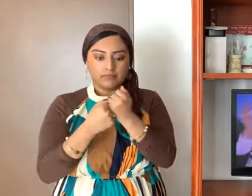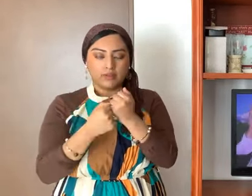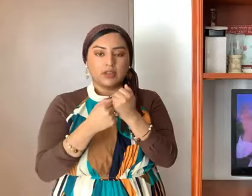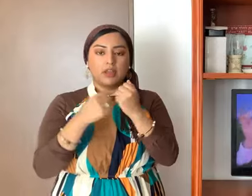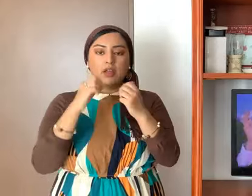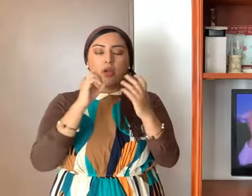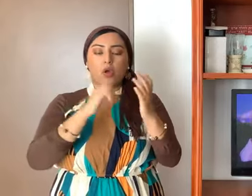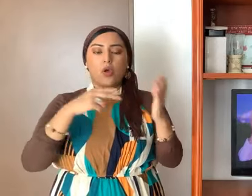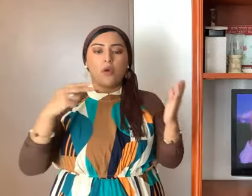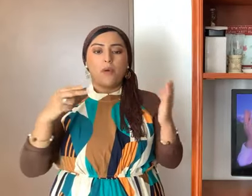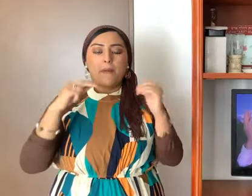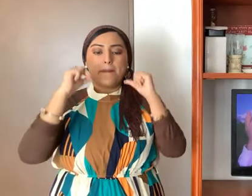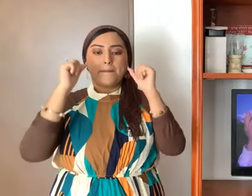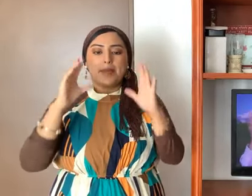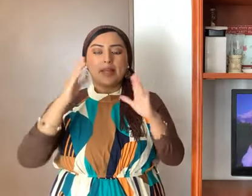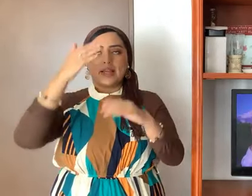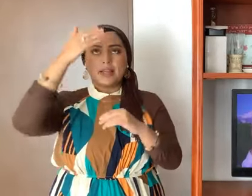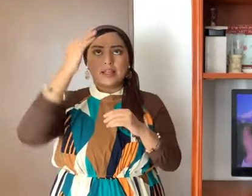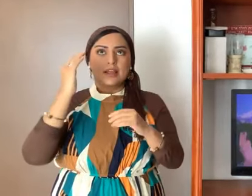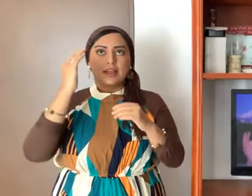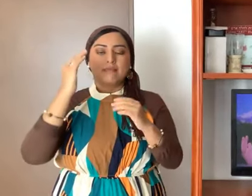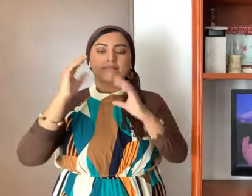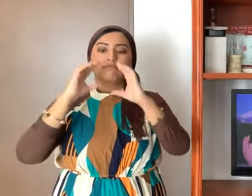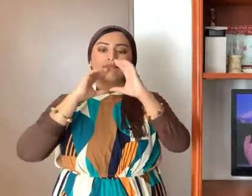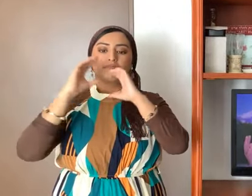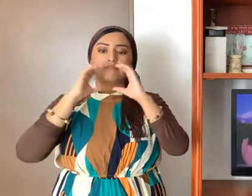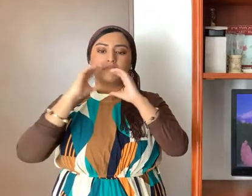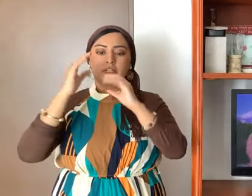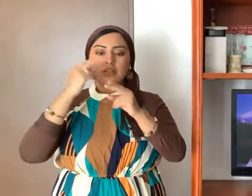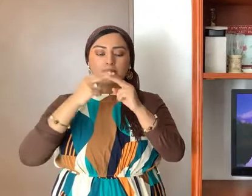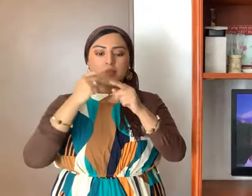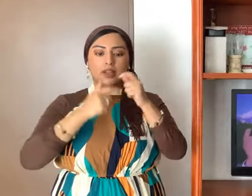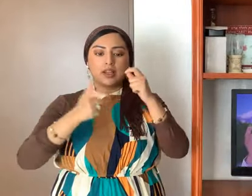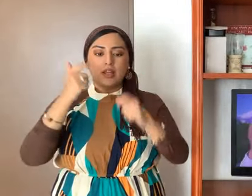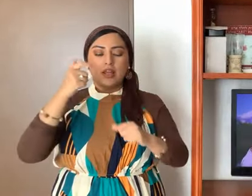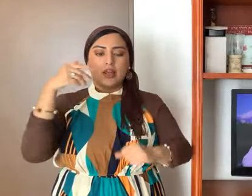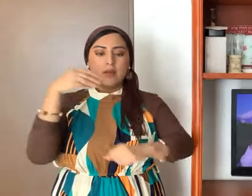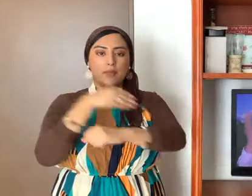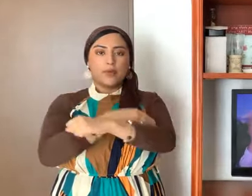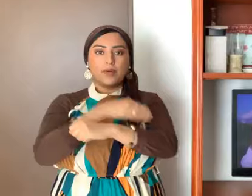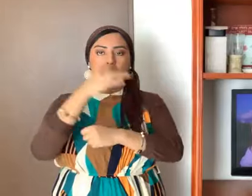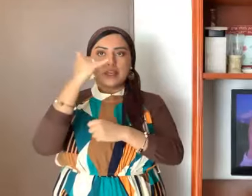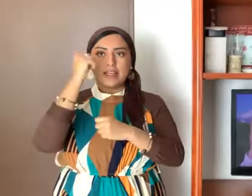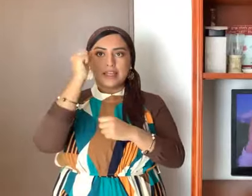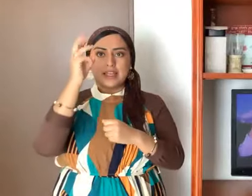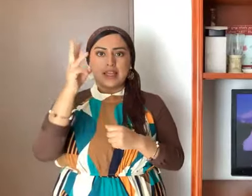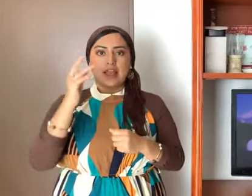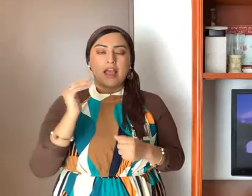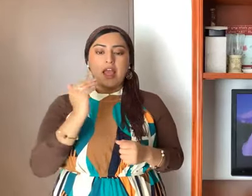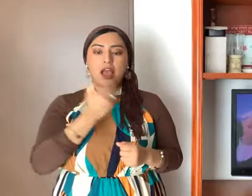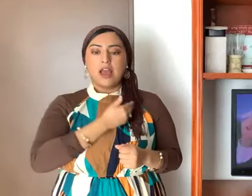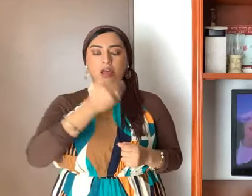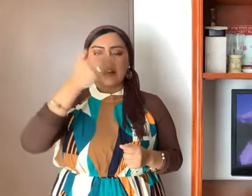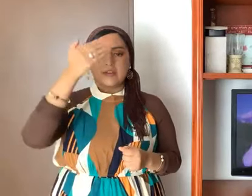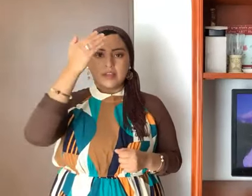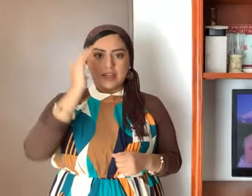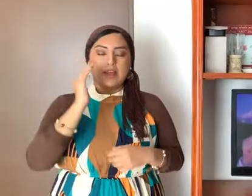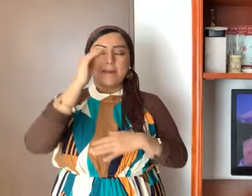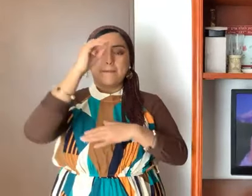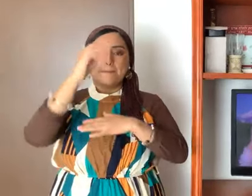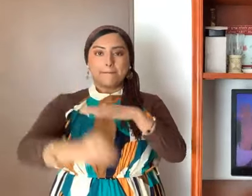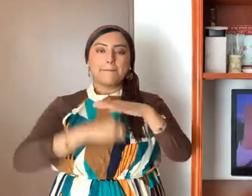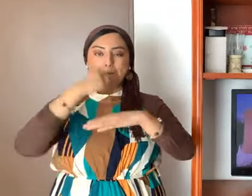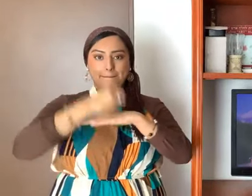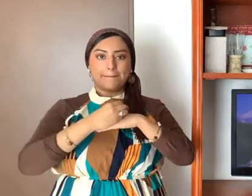bendito Elohim de Israel, háblanos, por favor, en el nombre bendito y poderoso de Yahshua, nuestro Elohim, Yahshua HaMashiach,